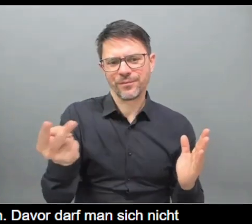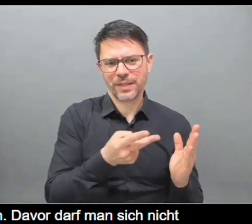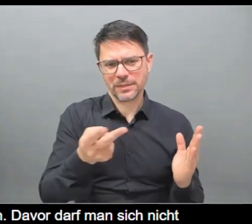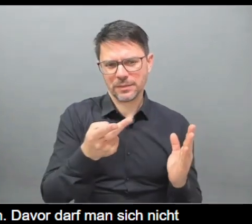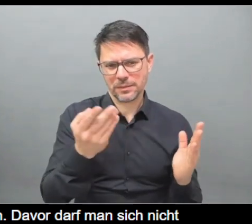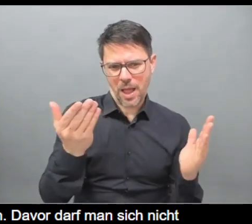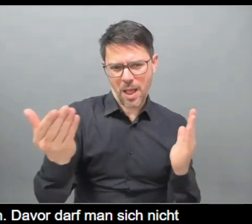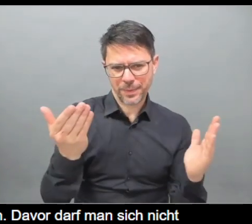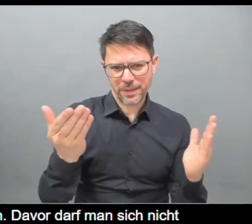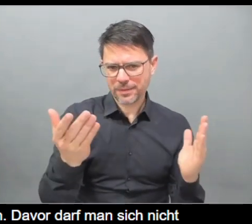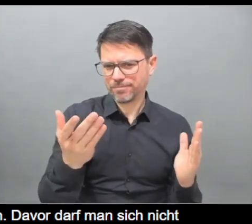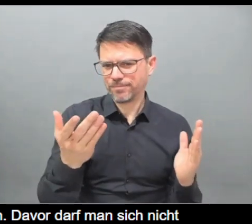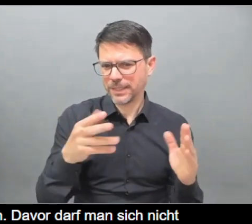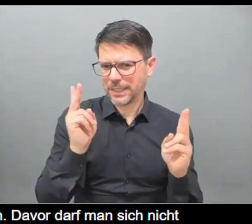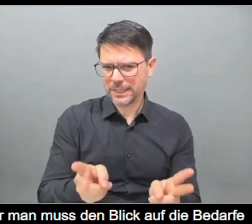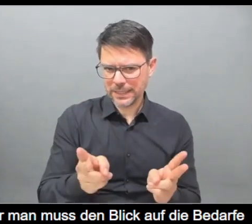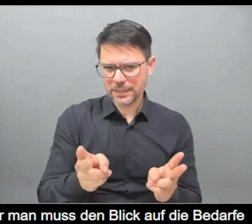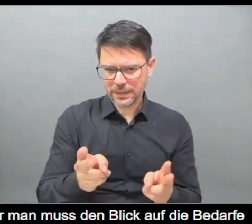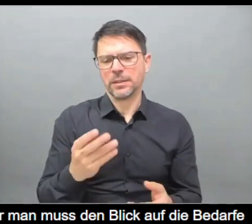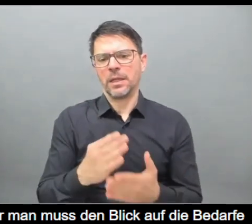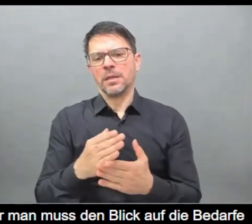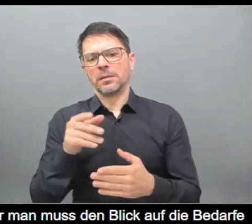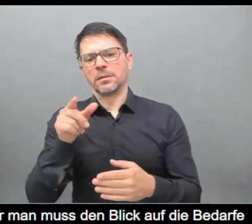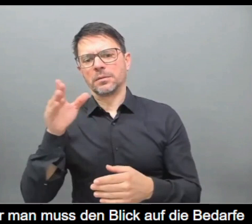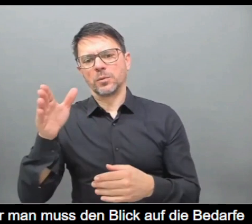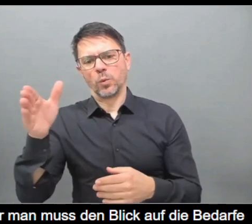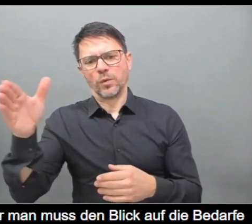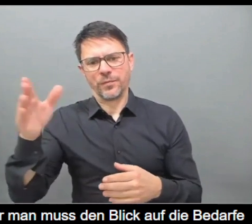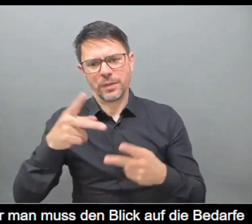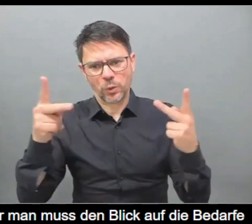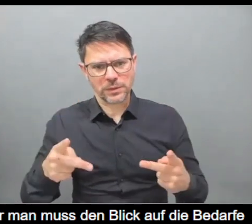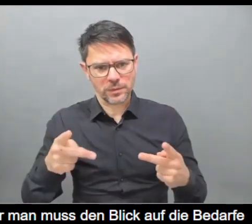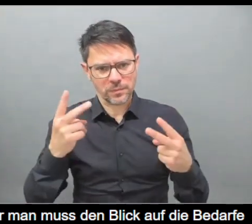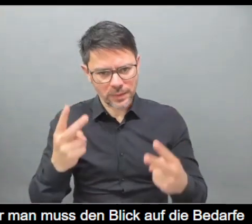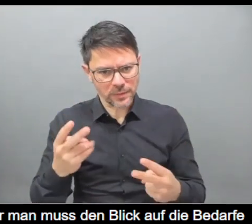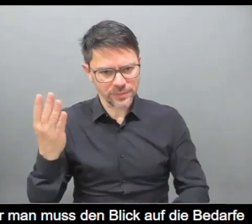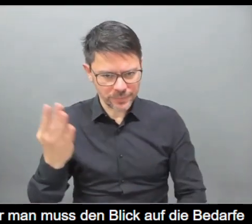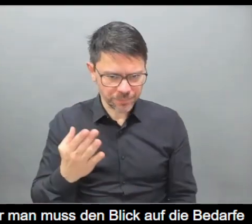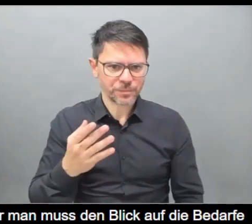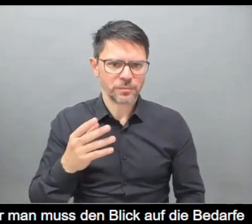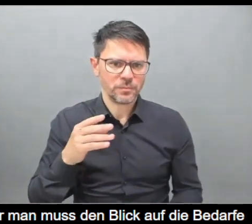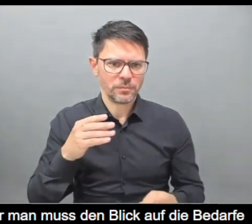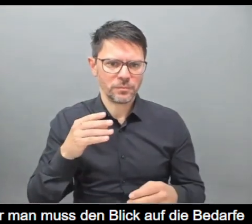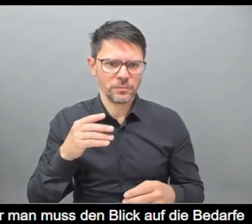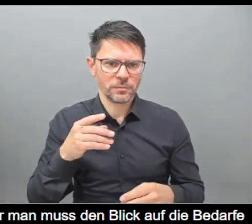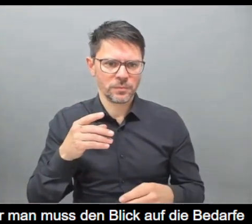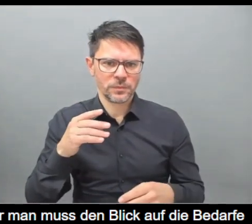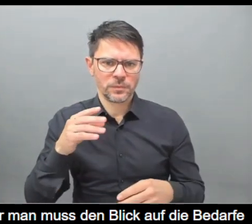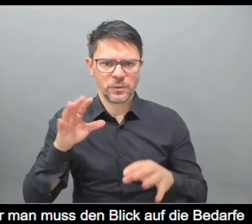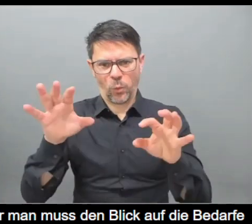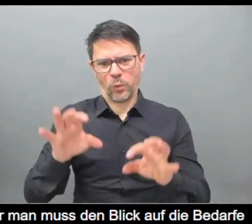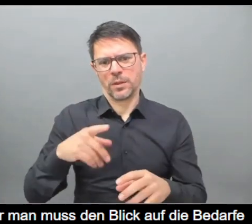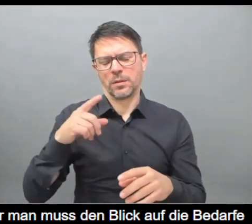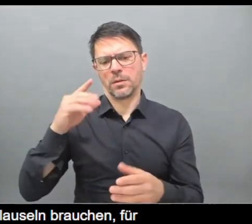kommen. Das wird ohne frisches Geld nicht gehen. Also die ursprünglich artikulierte Idee, dass es nur um eine Umverteilung geht, wird sicher nicht